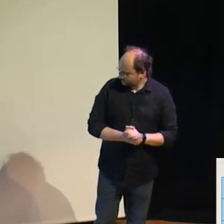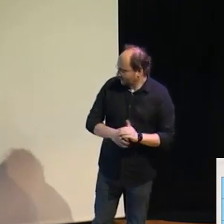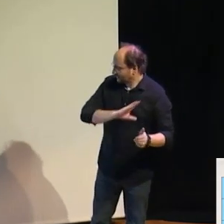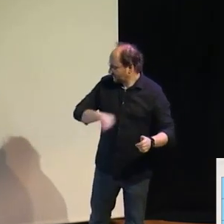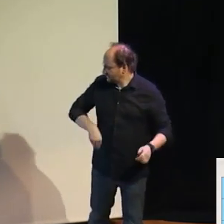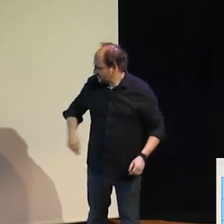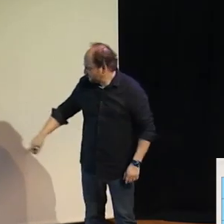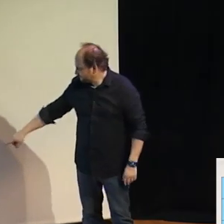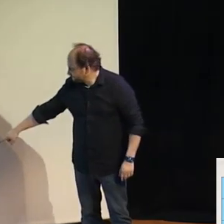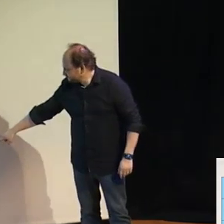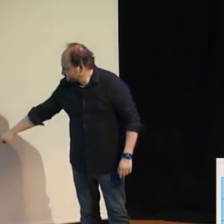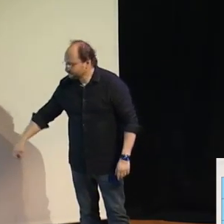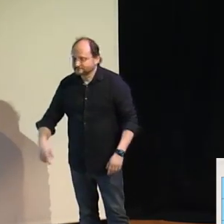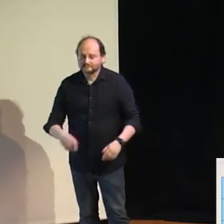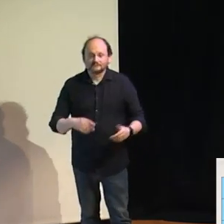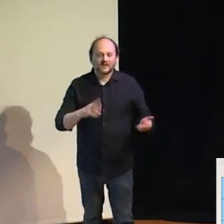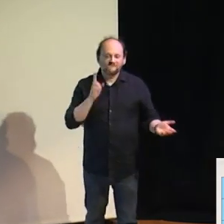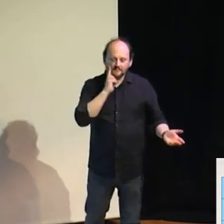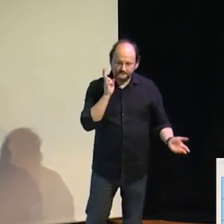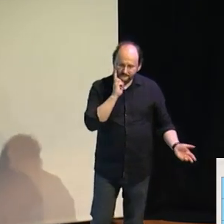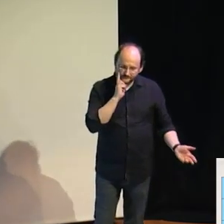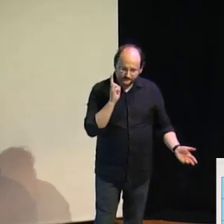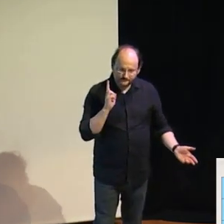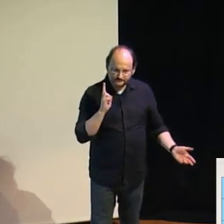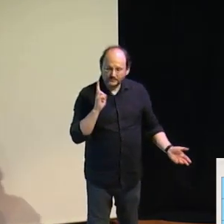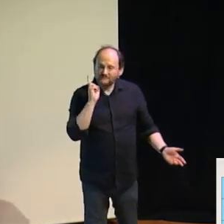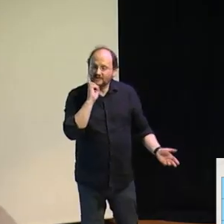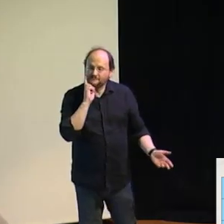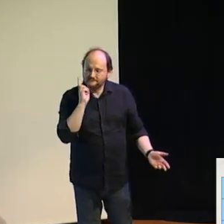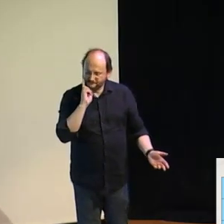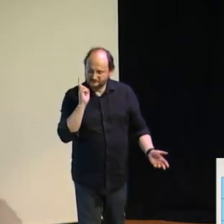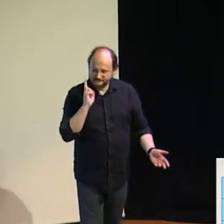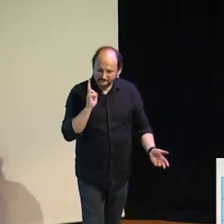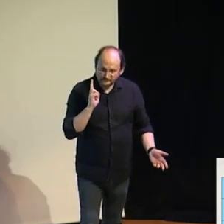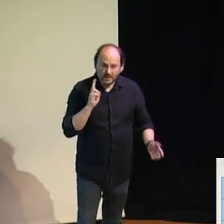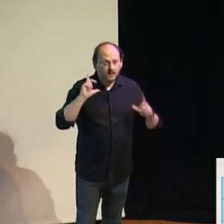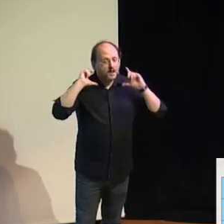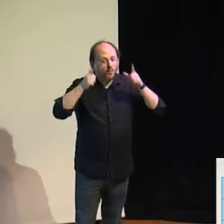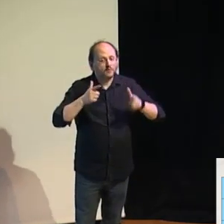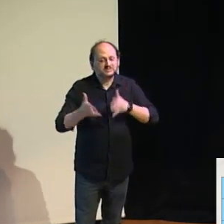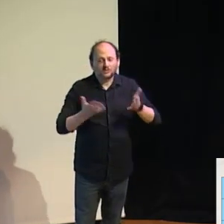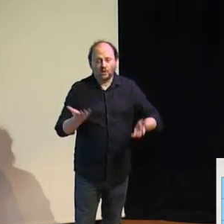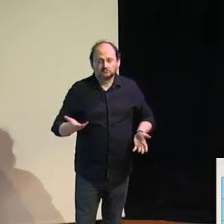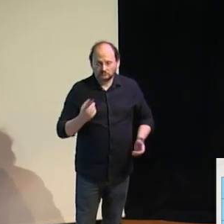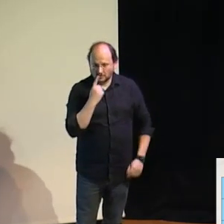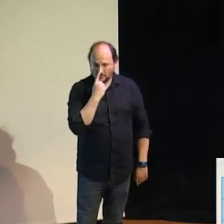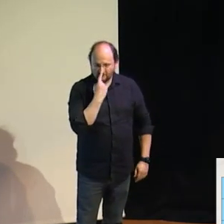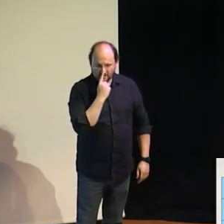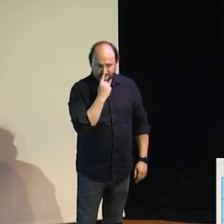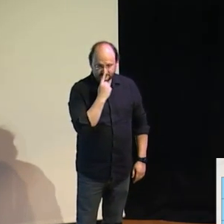on prenait quelque chose ou si on donnait quelque chose. Pour le vin qui se fait avec les deux doigts comme ça sur la joue. Les moines